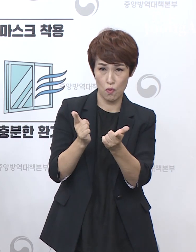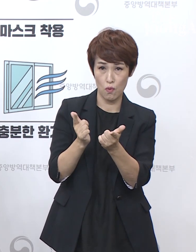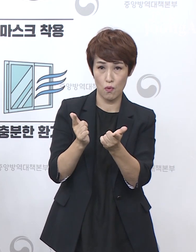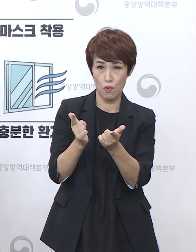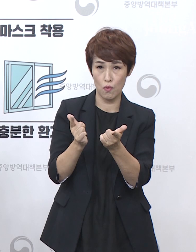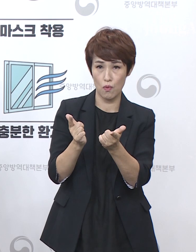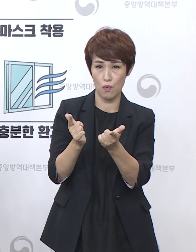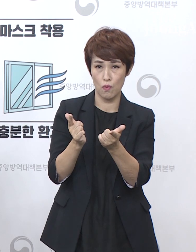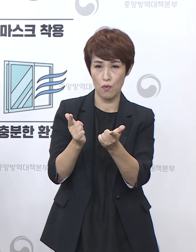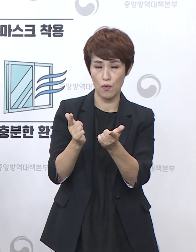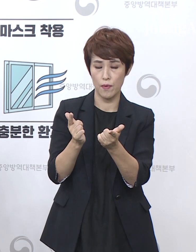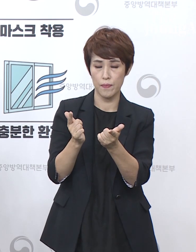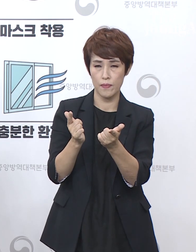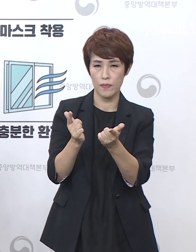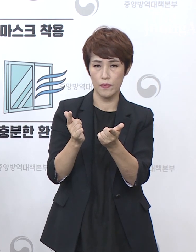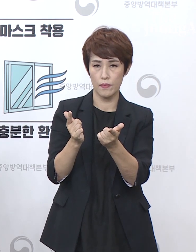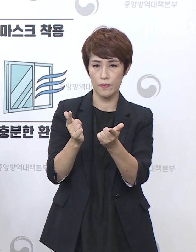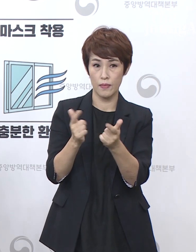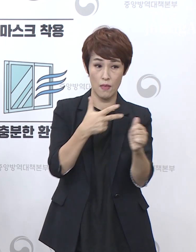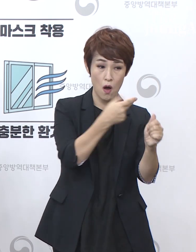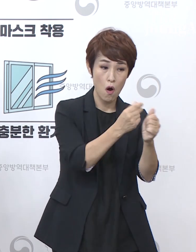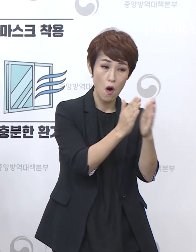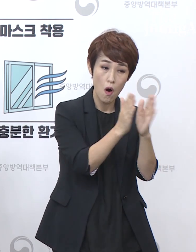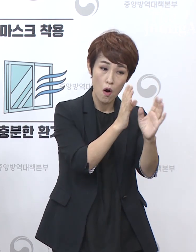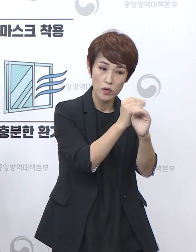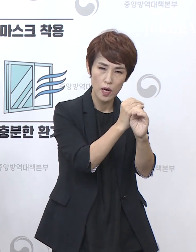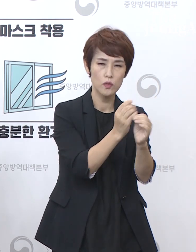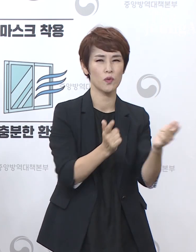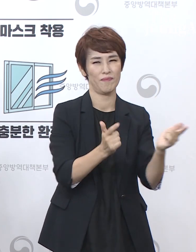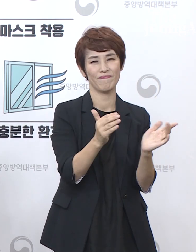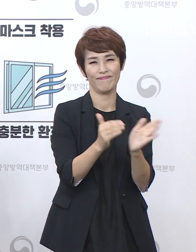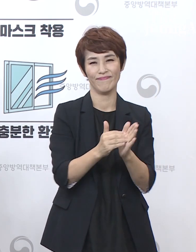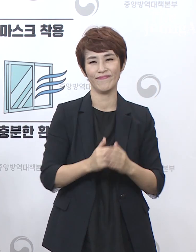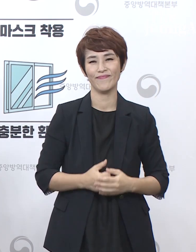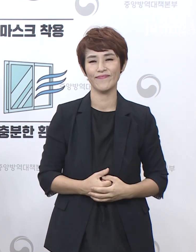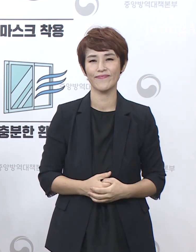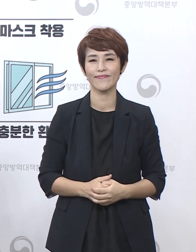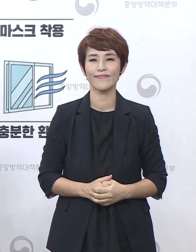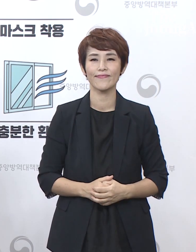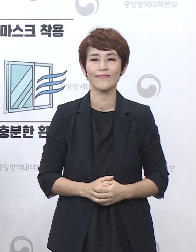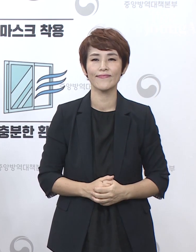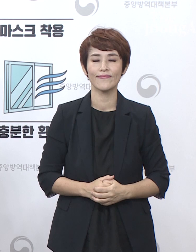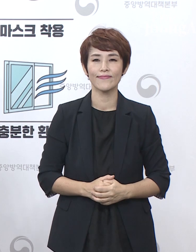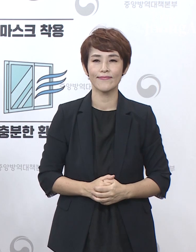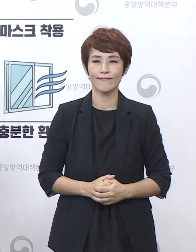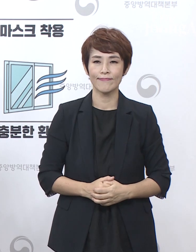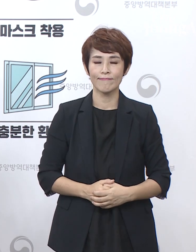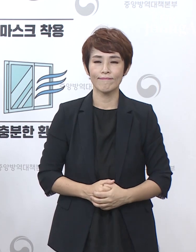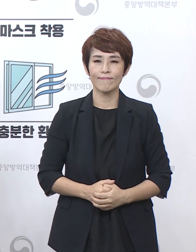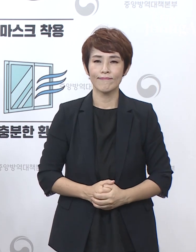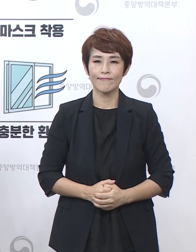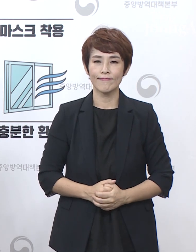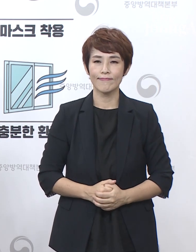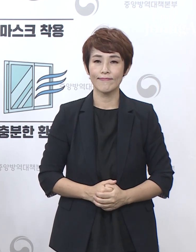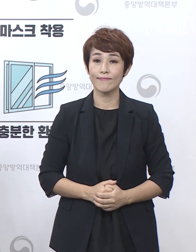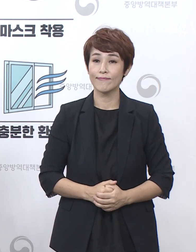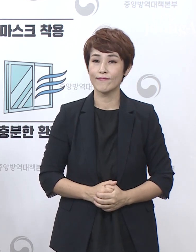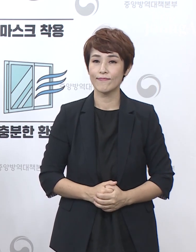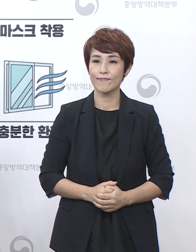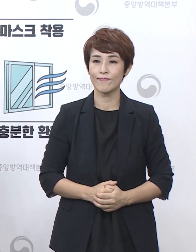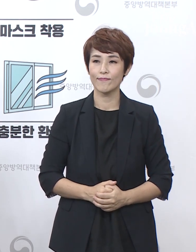반영해서 접종의 그 시작 시점을 좀 조정했다는 그런 말씀을 드리겠습니다. 네,